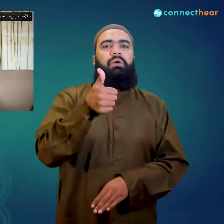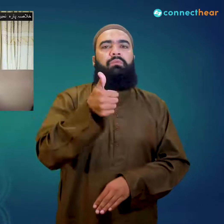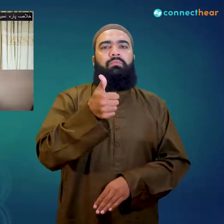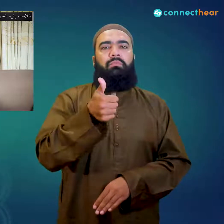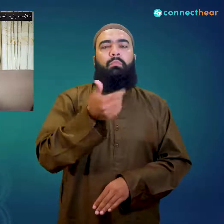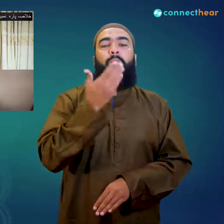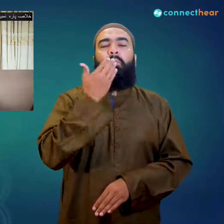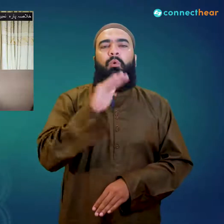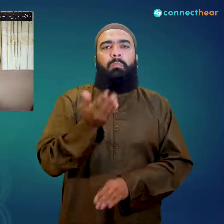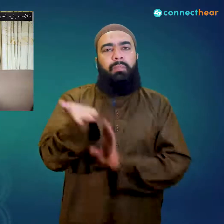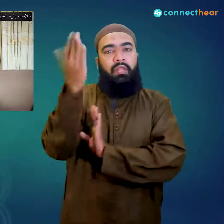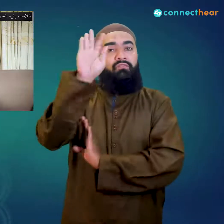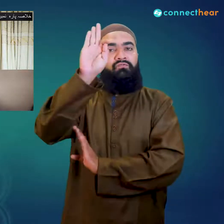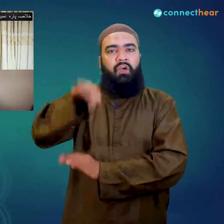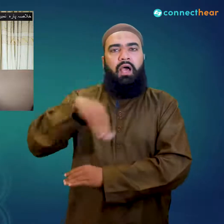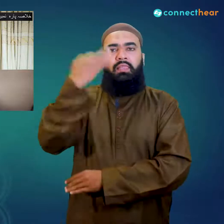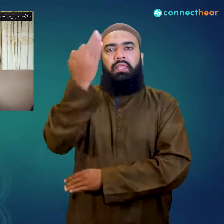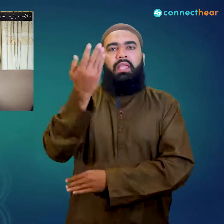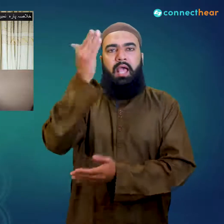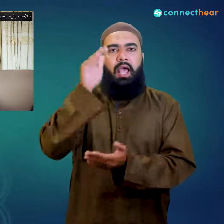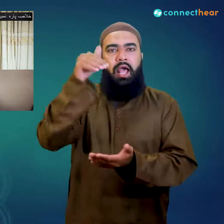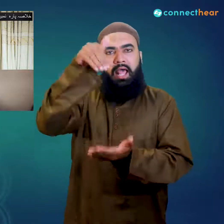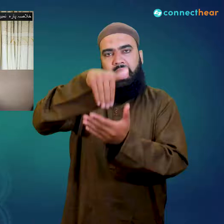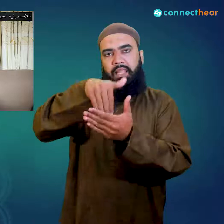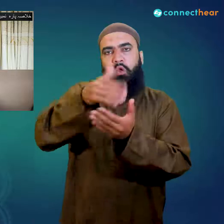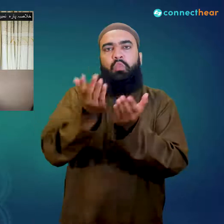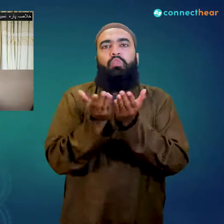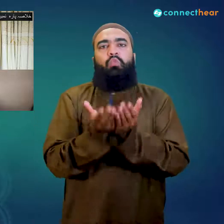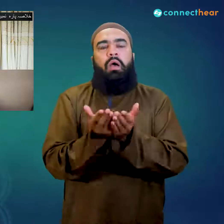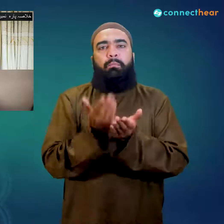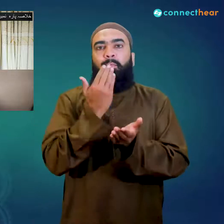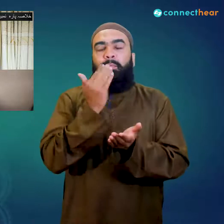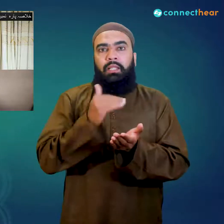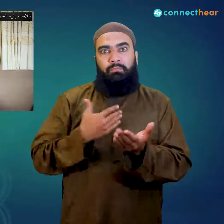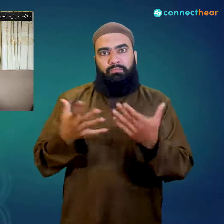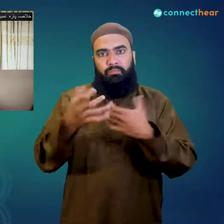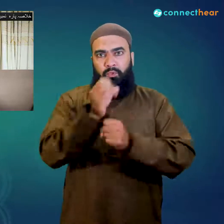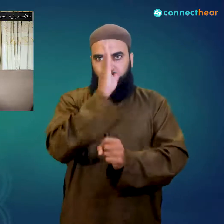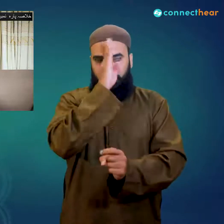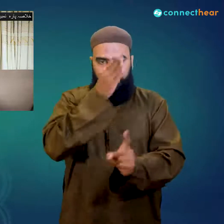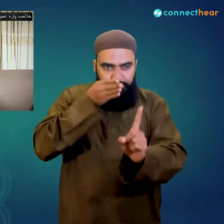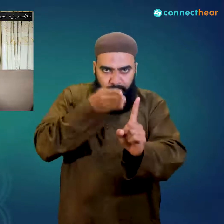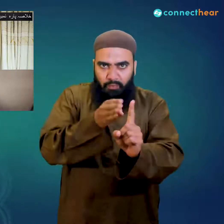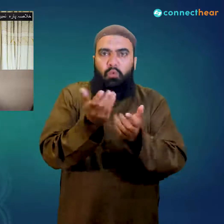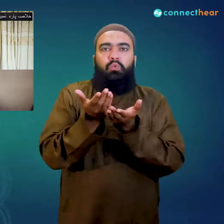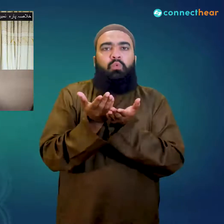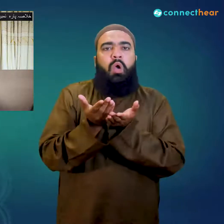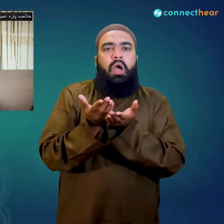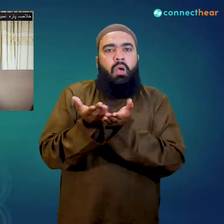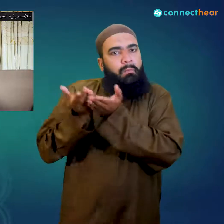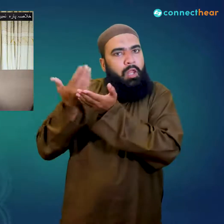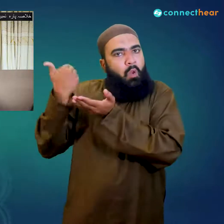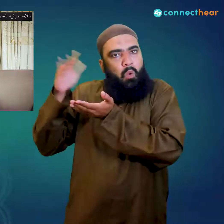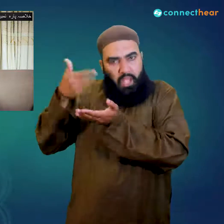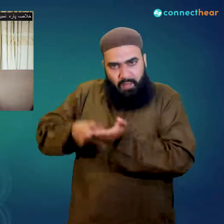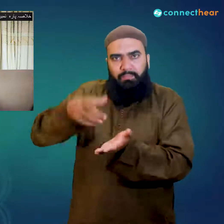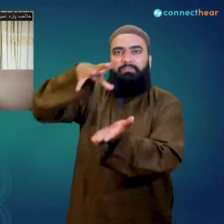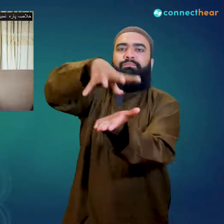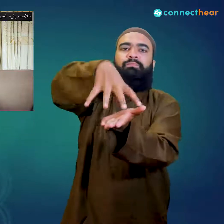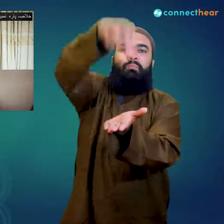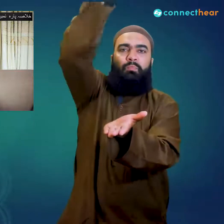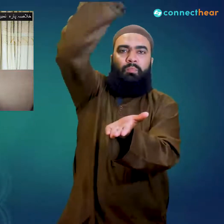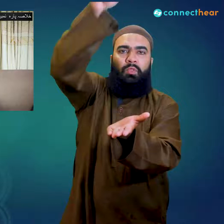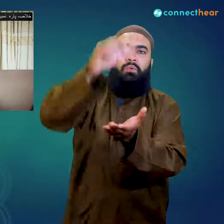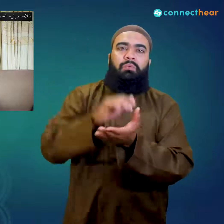الصراط المستقیم فرمایا گیا تھا، صراط مستقیم کی دعا کی گئی تھی، اللہ رب العزت نے اس دعا کو قبول فرما